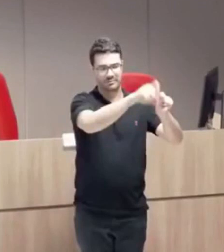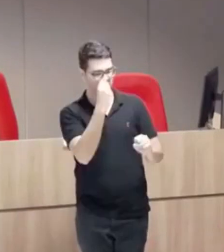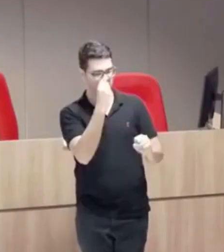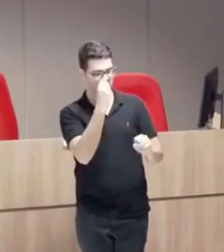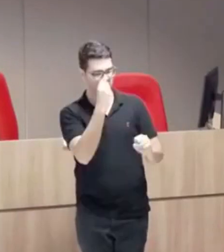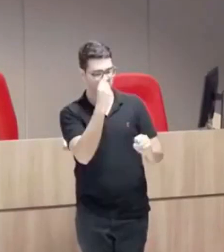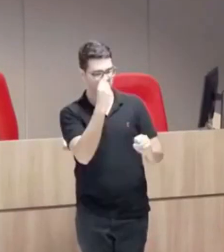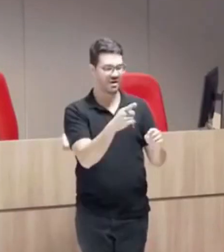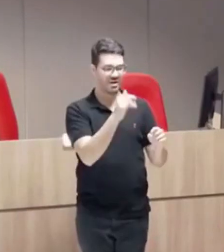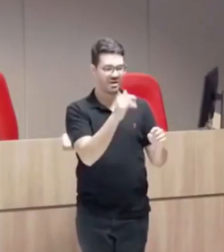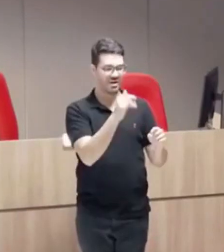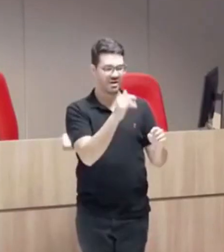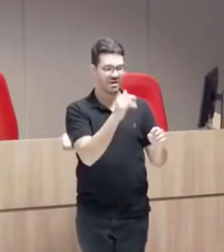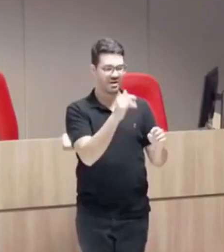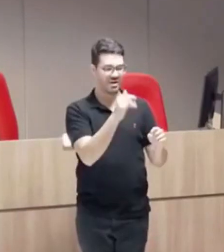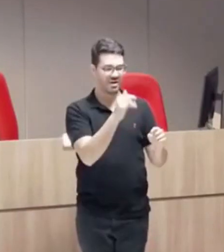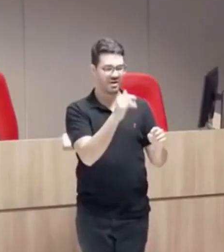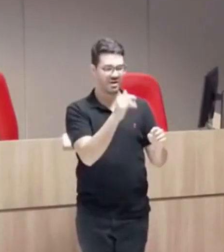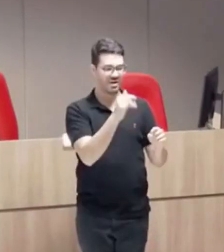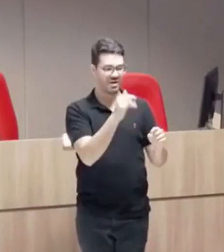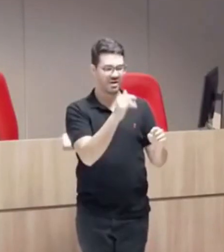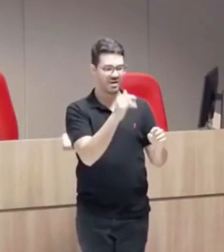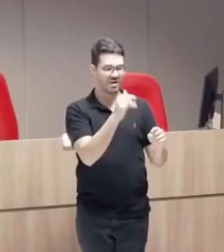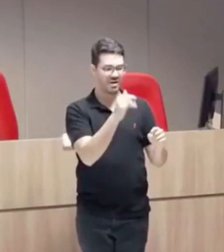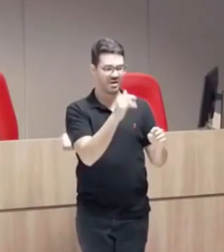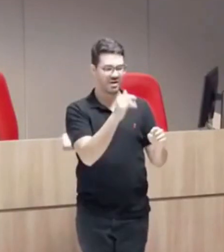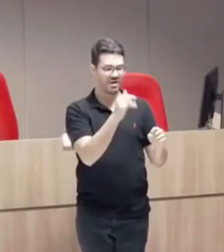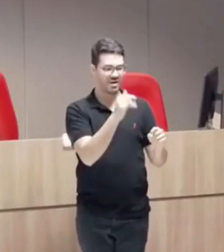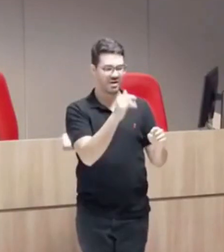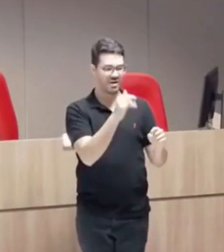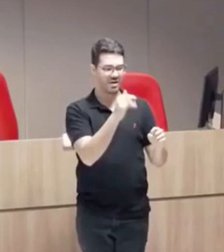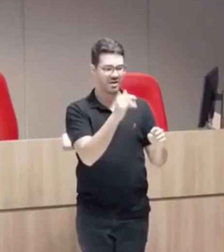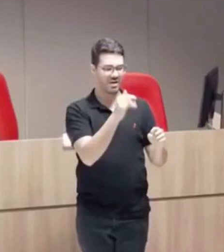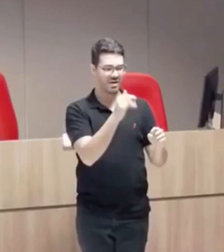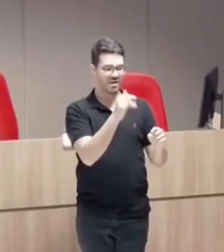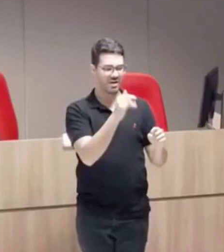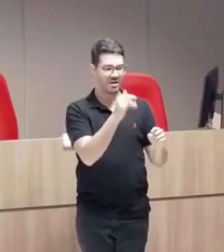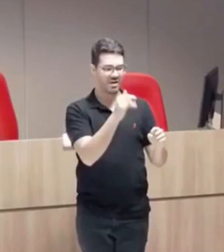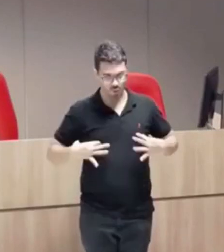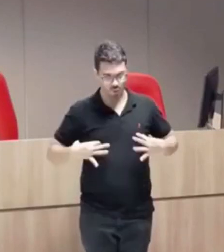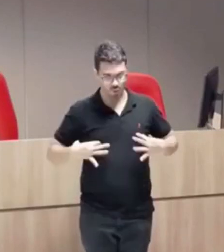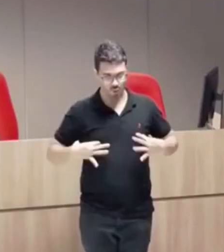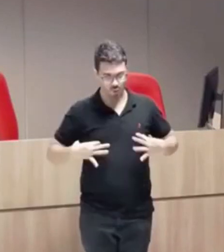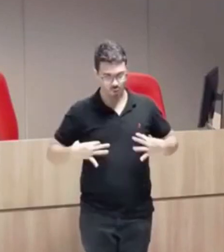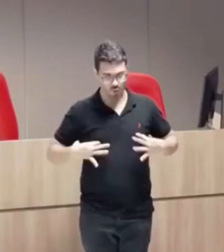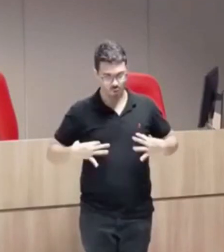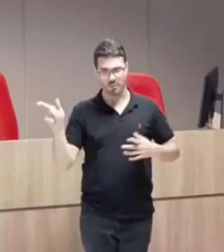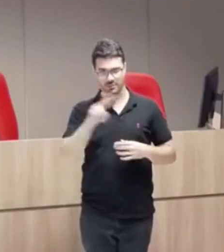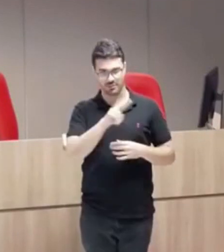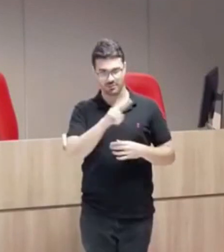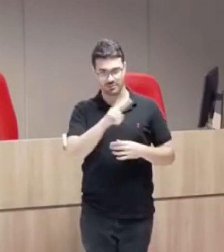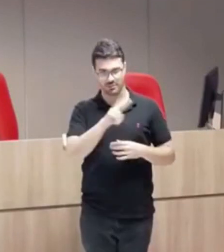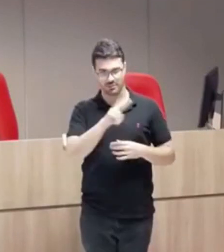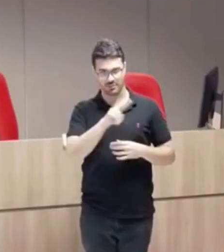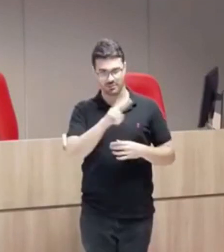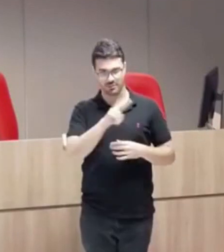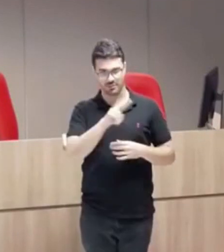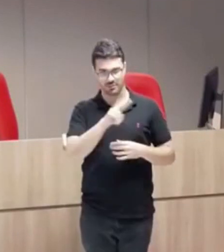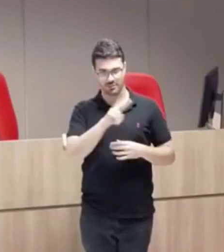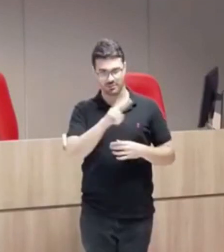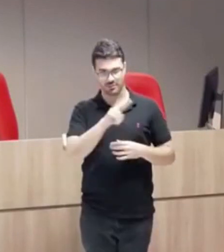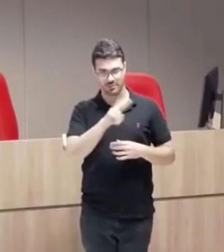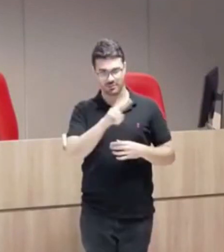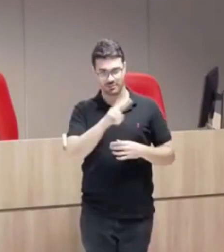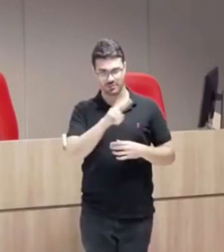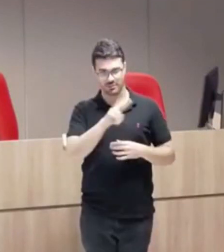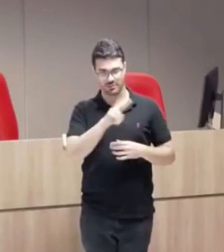não é o teu território, não é a tua vivência. As roupas, como foi dito pelo Lúcio, nós vimos em Sorocaba isso,